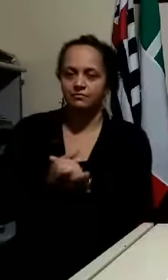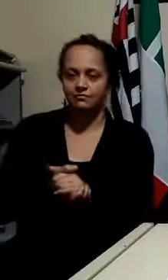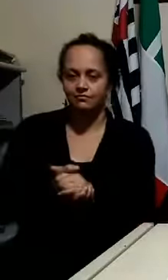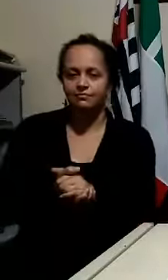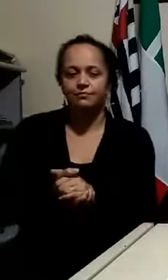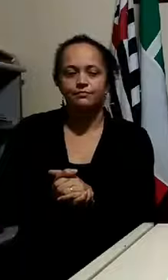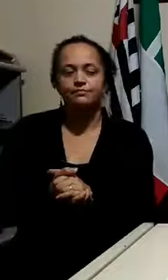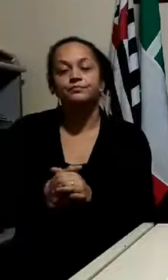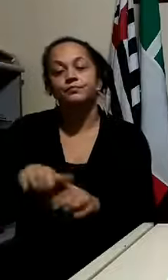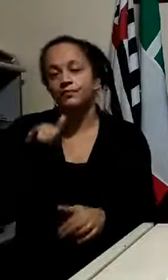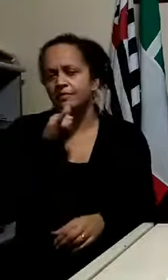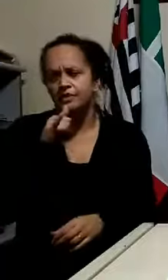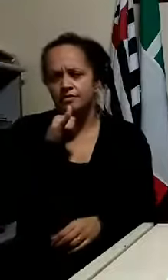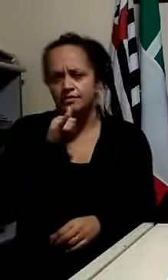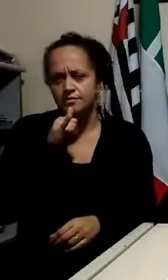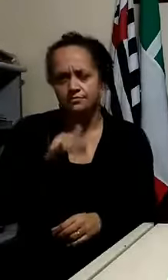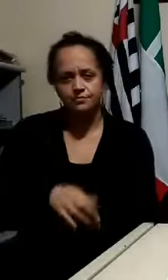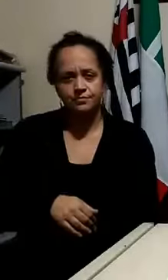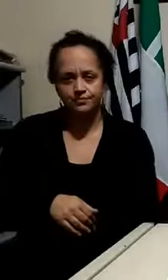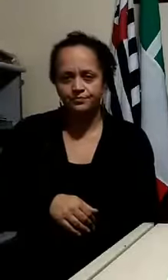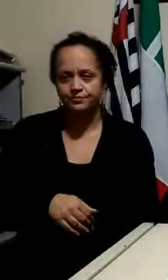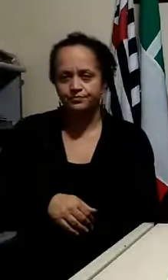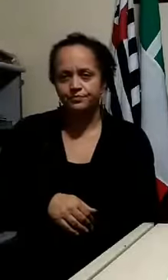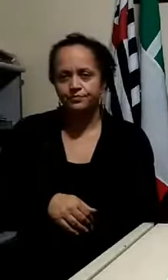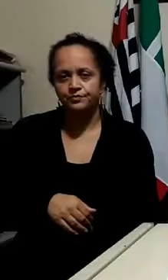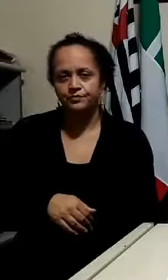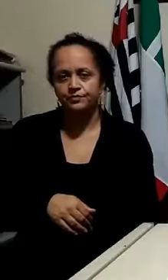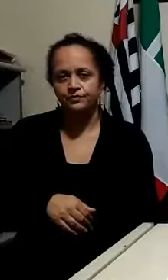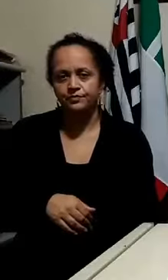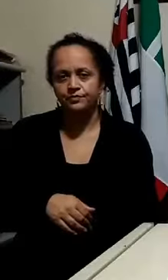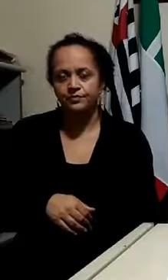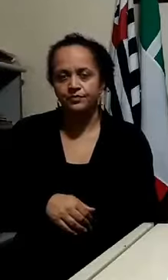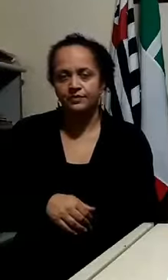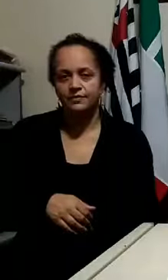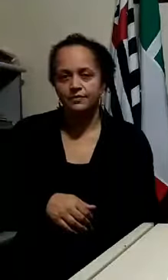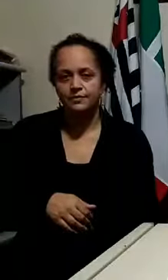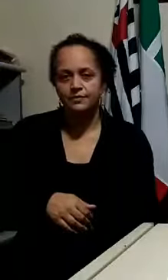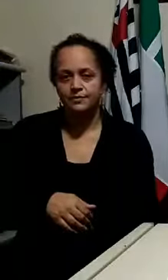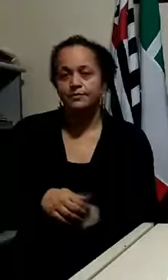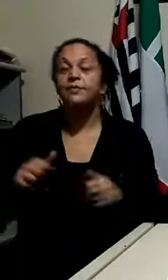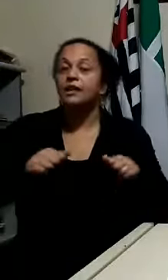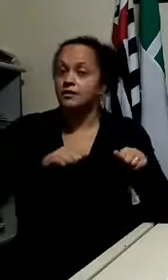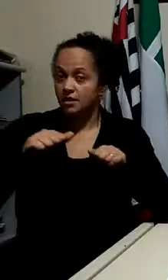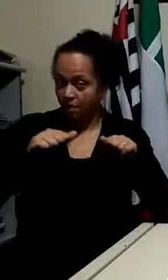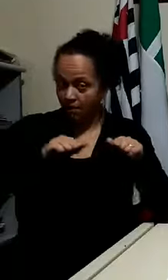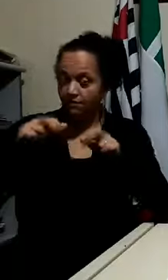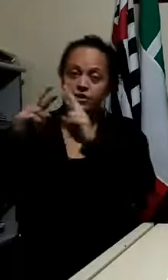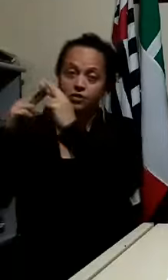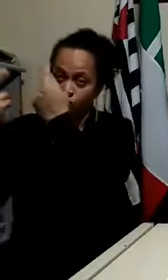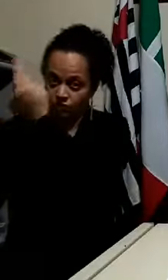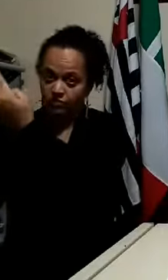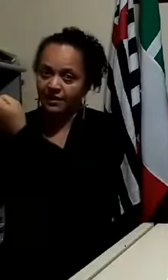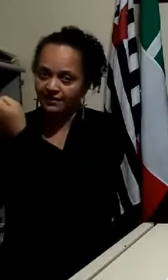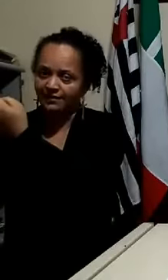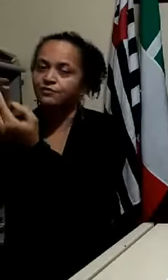Por exemplo, servir no reino é muito mais importante do que ser